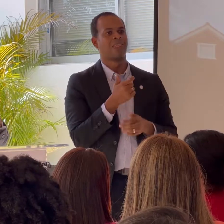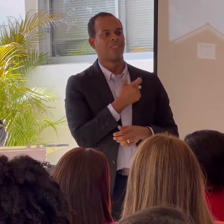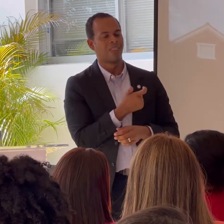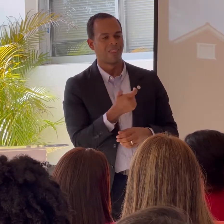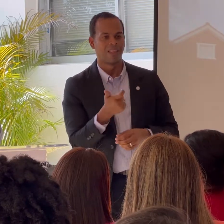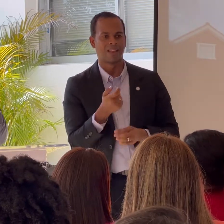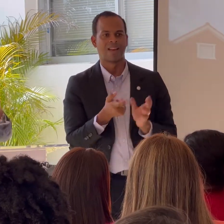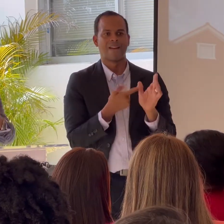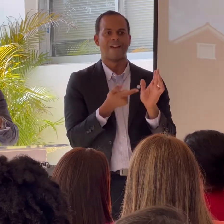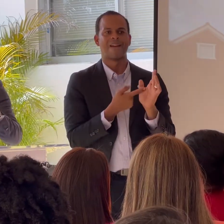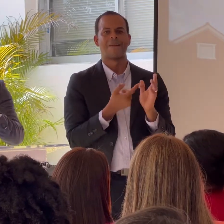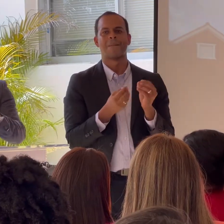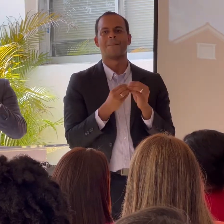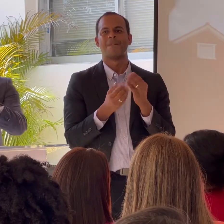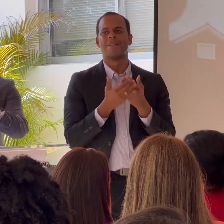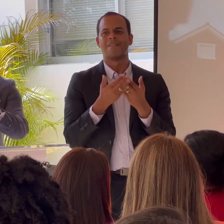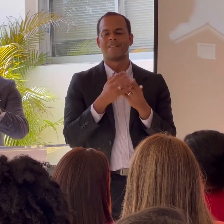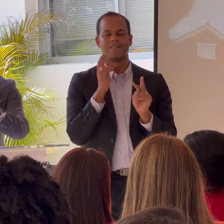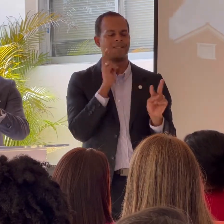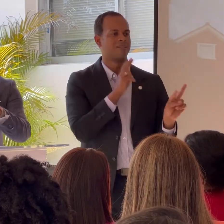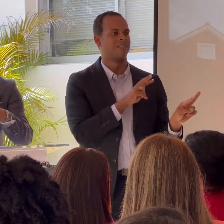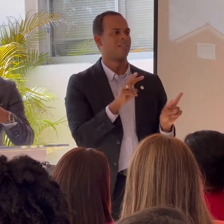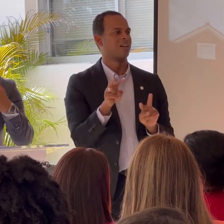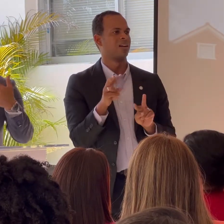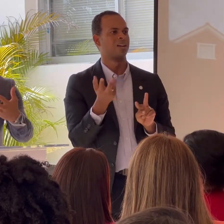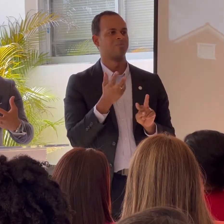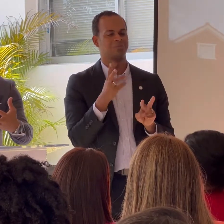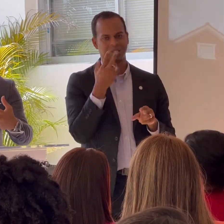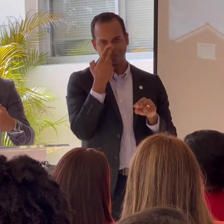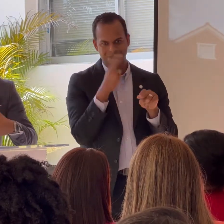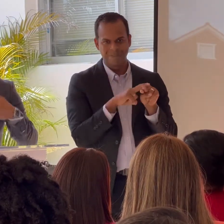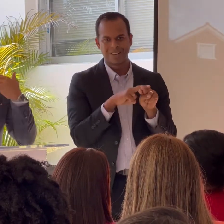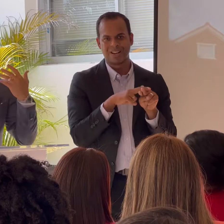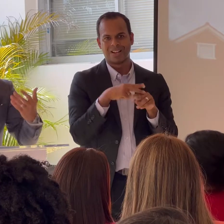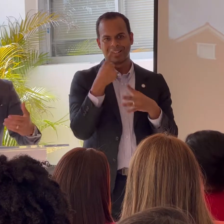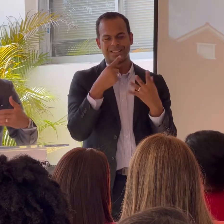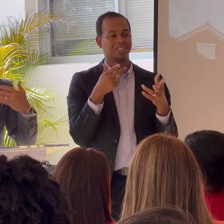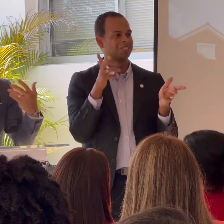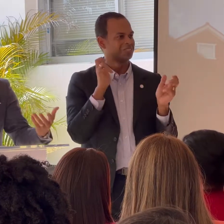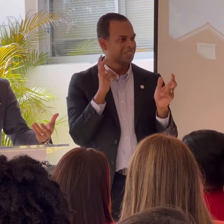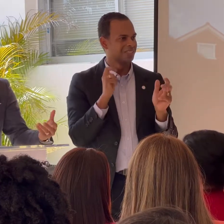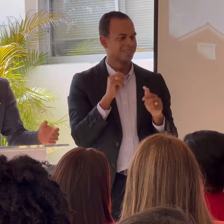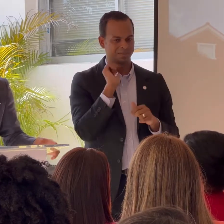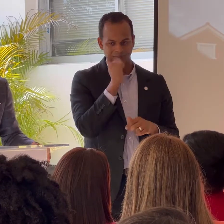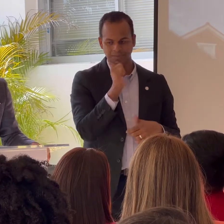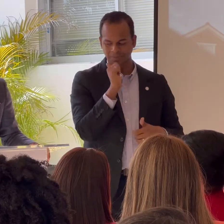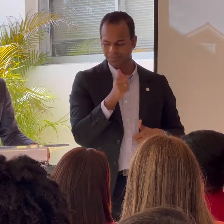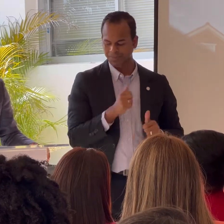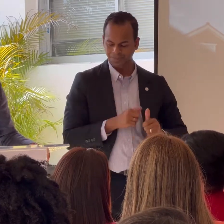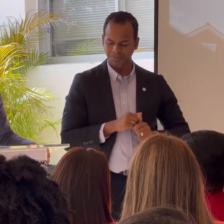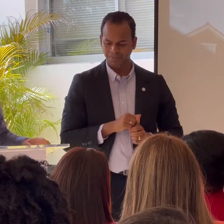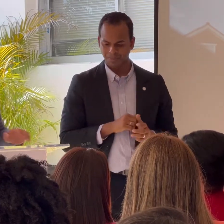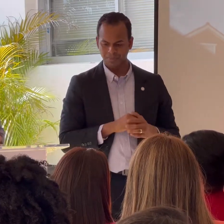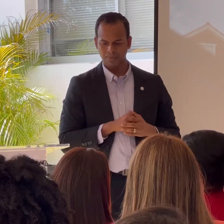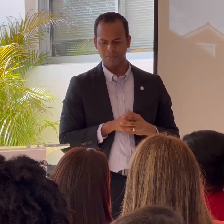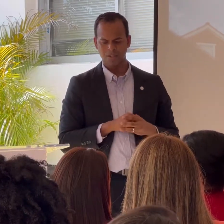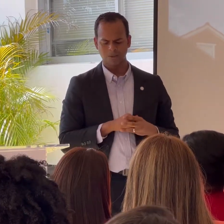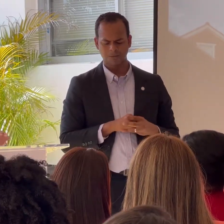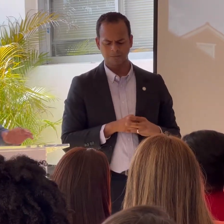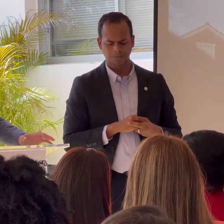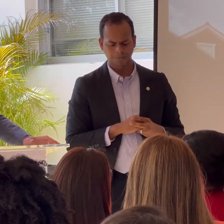fácil entender algunas cosas desde la perspectiva del entretenimiento, de lo que oímos todos los días.